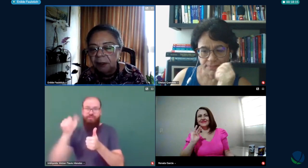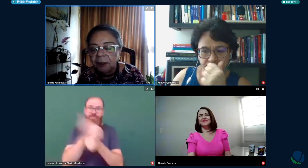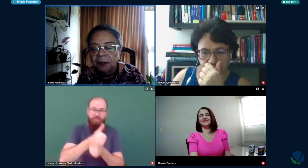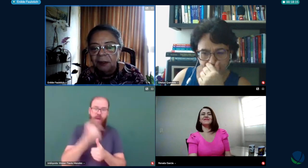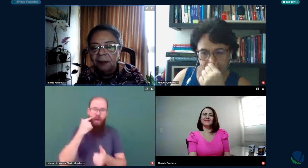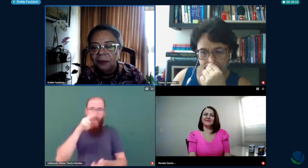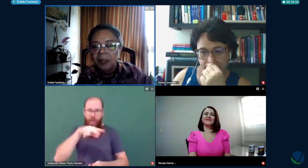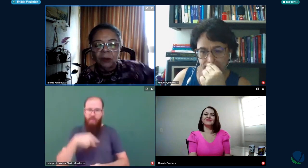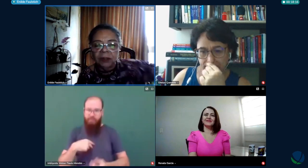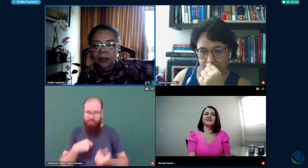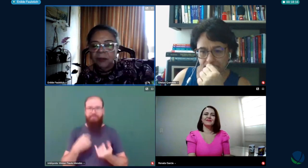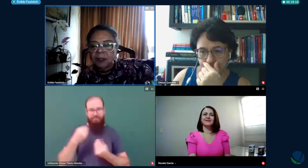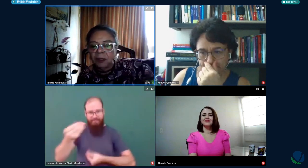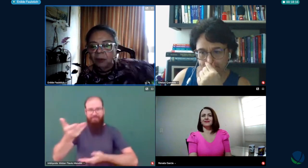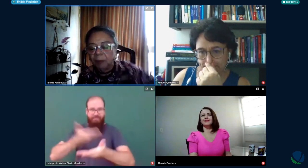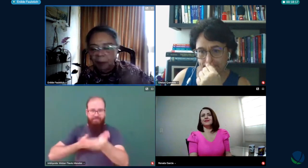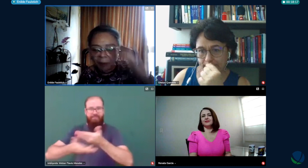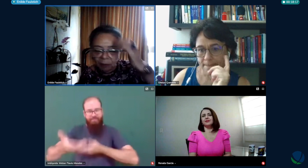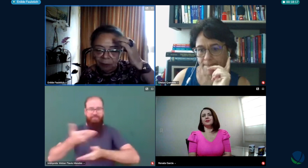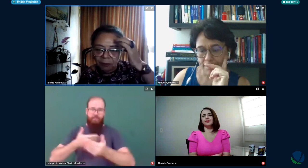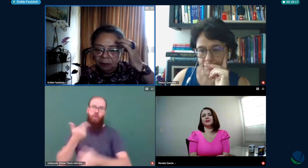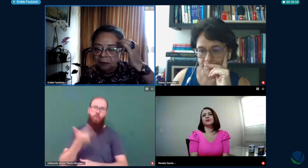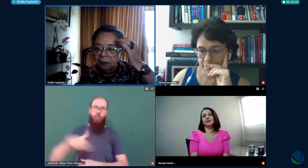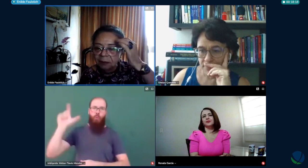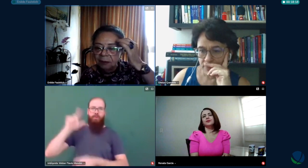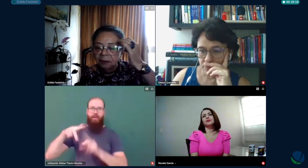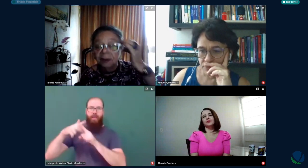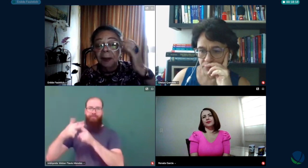põe. Fez a outra revisão, me mandou.